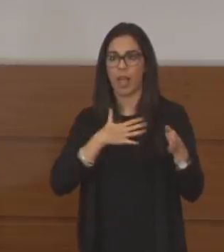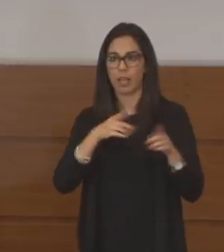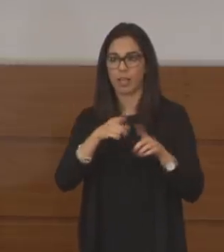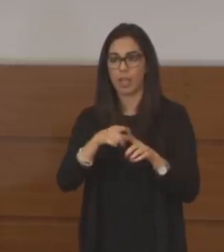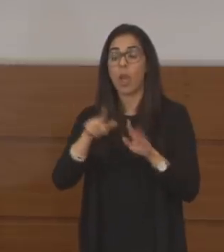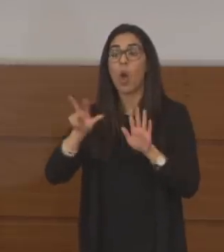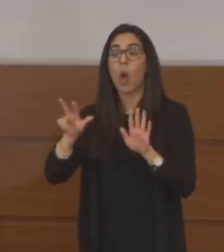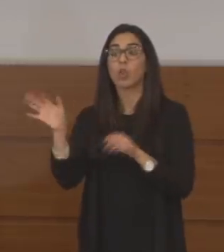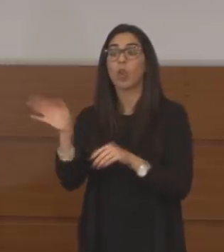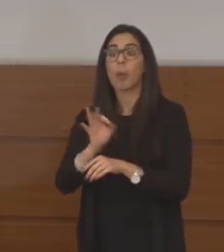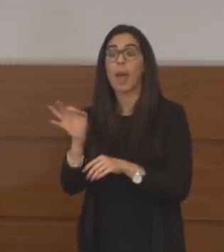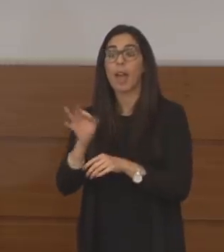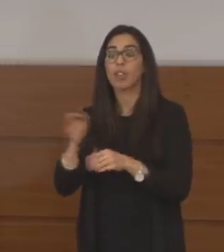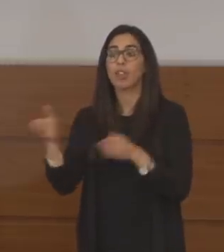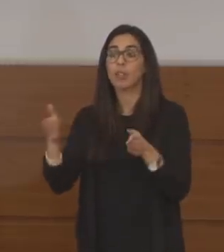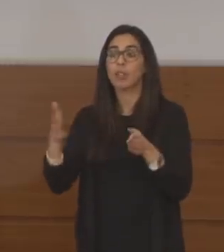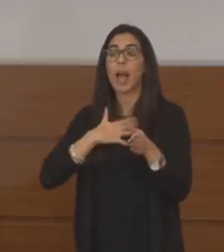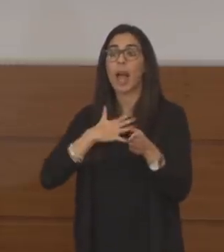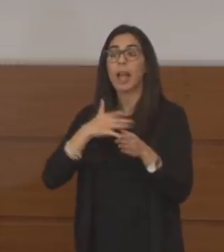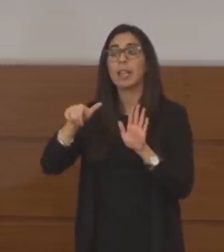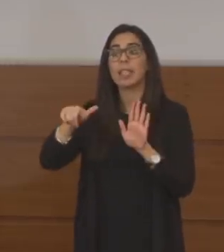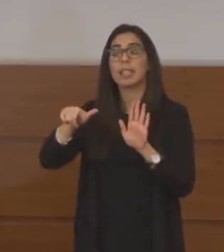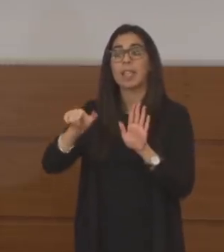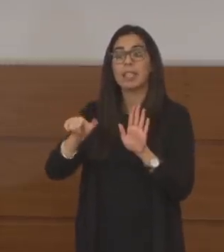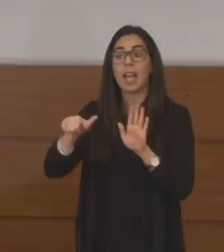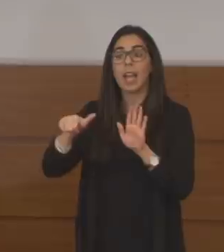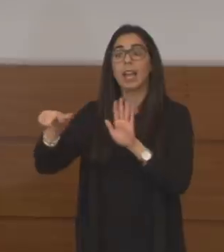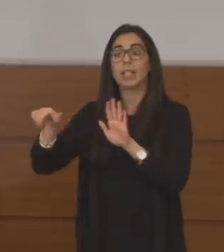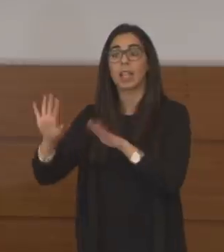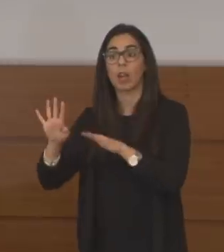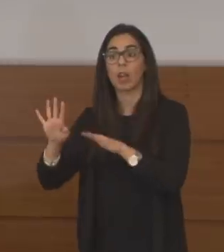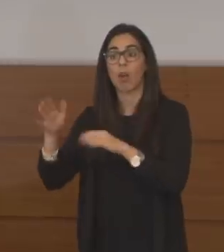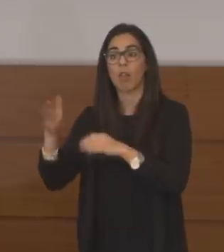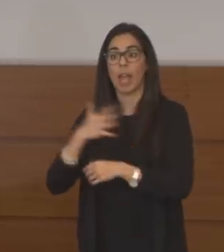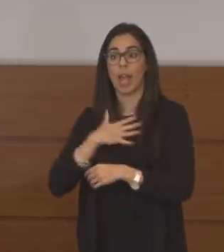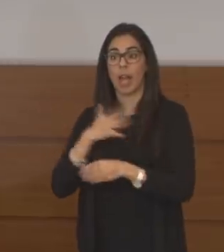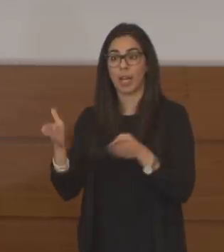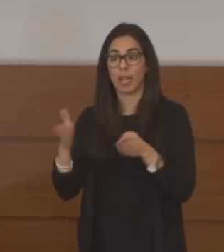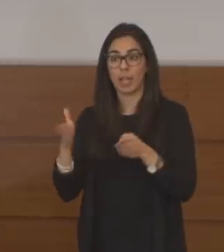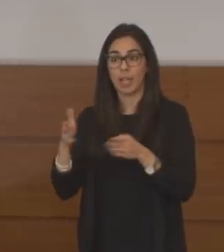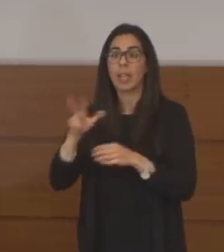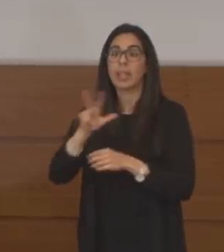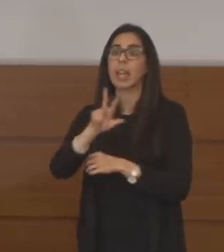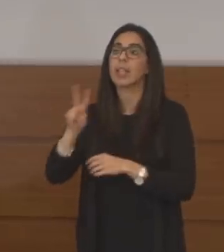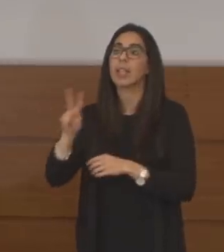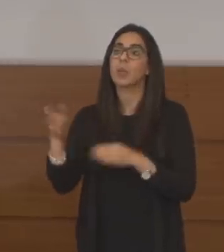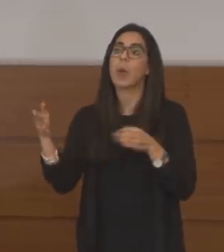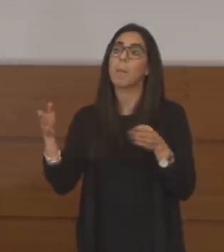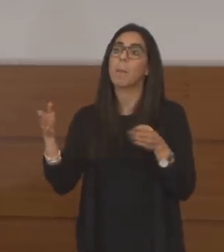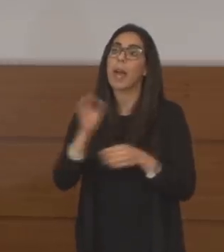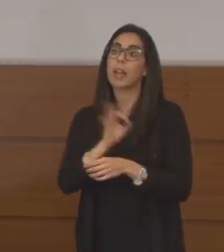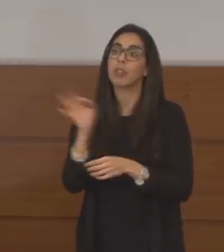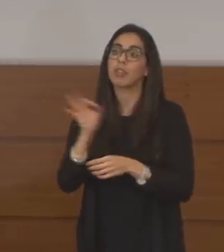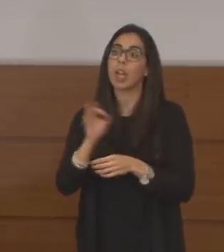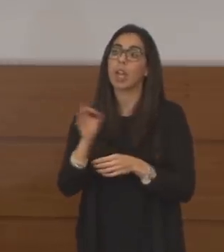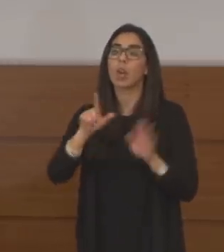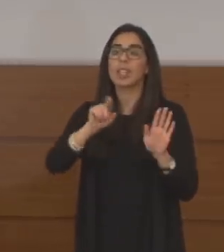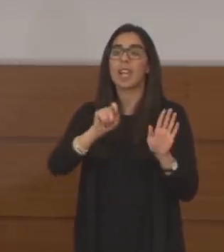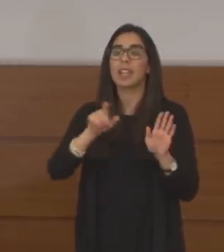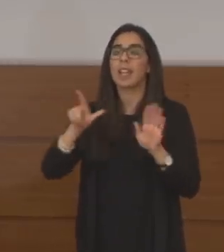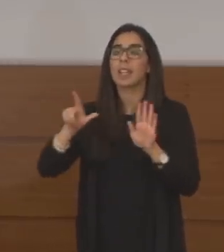per cento nella fascia 60 69 anni il 32 per cento nella fascia 70 79